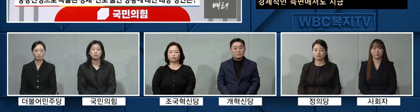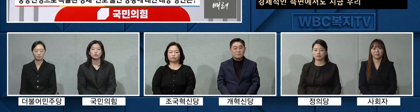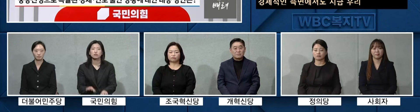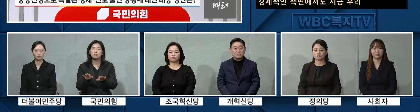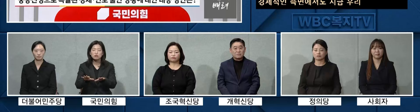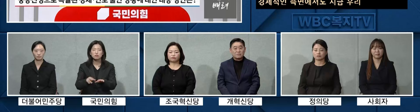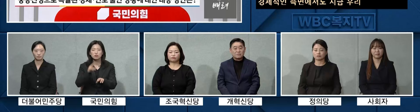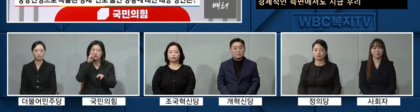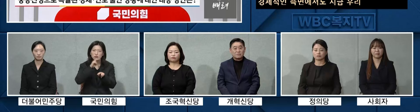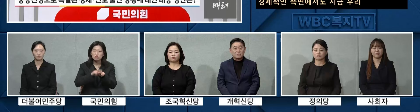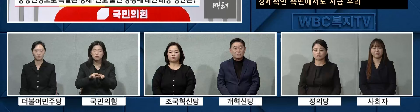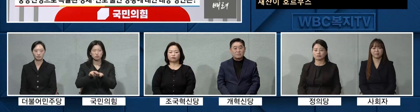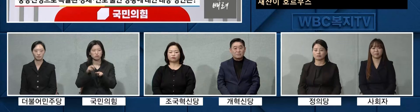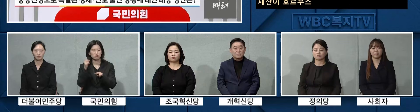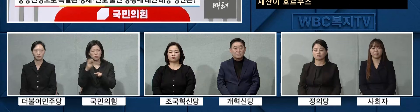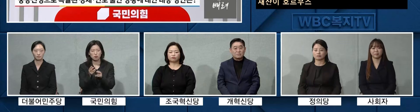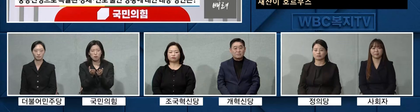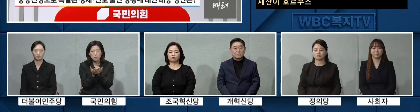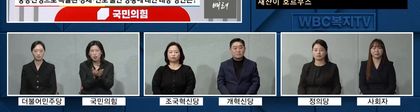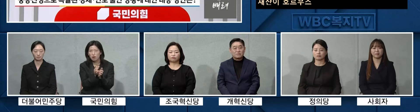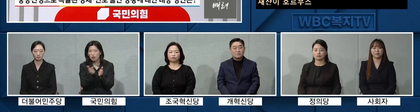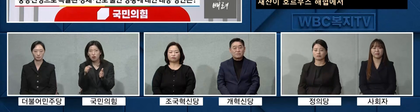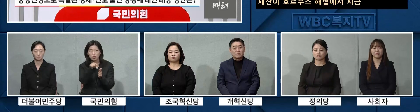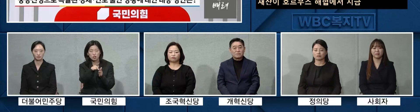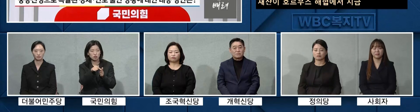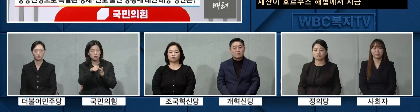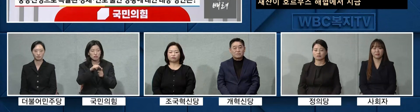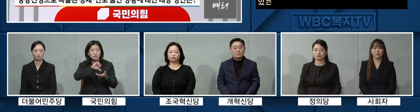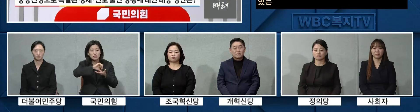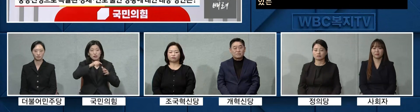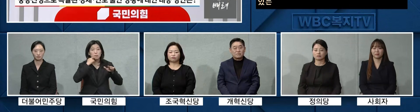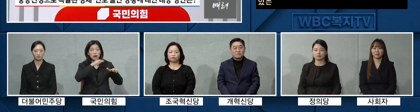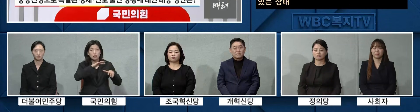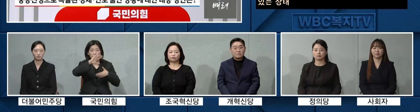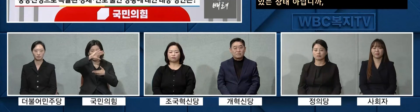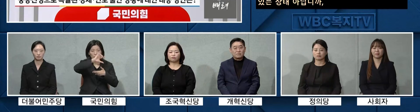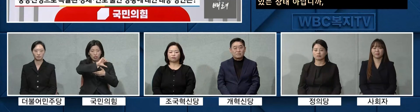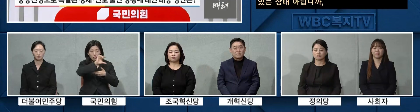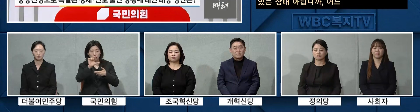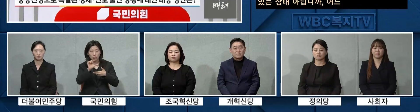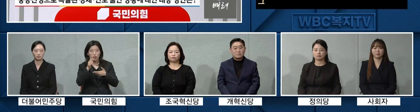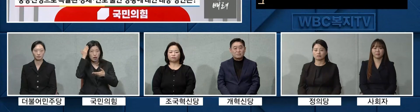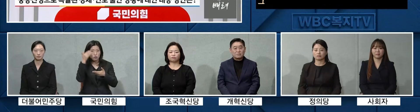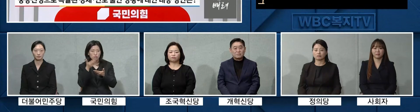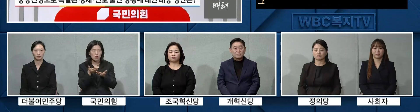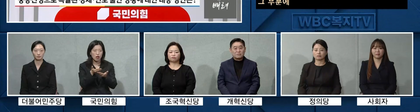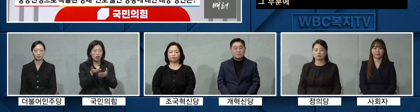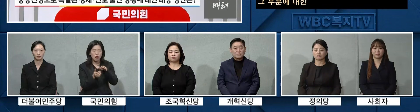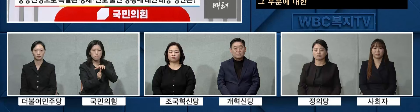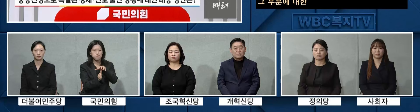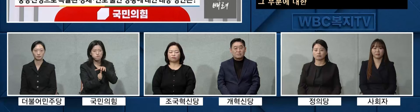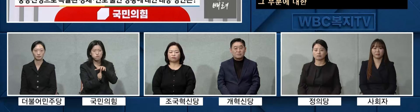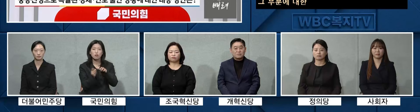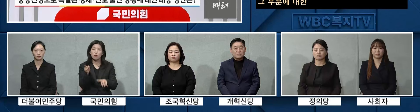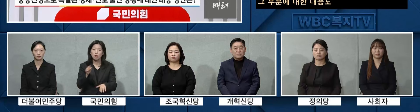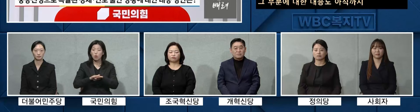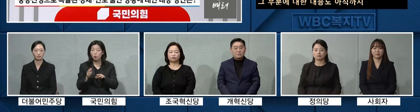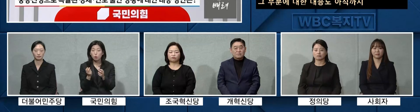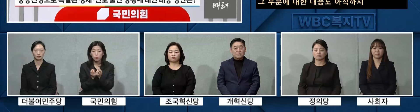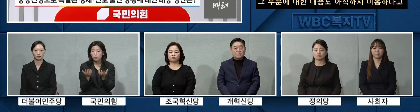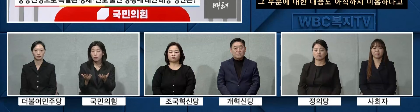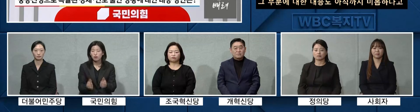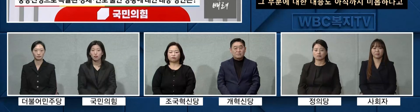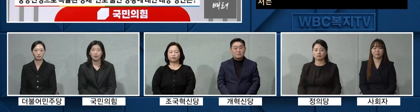해역에서 지금 억류되어 있는 상태 아닙니까? 어느 정도? 그 부분에 대한 대응도 아직까지 미흡하다라고 저는 생각을 합니다. 한국 정부의